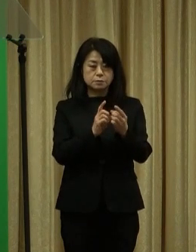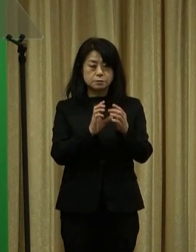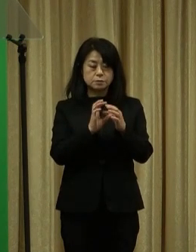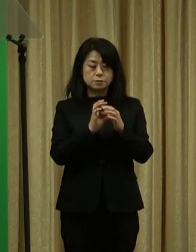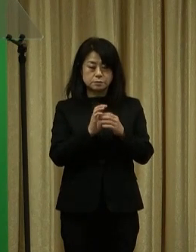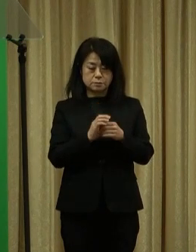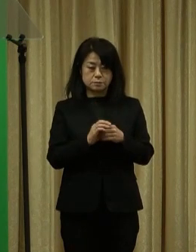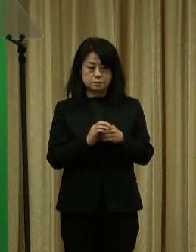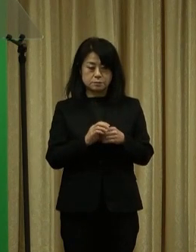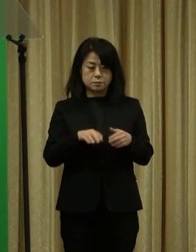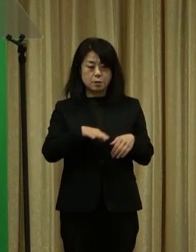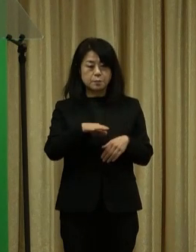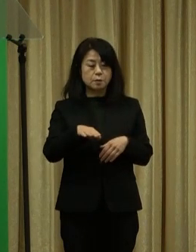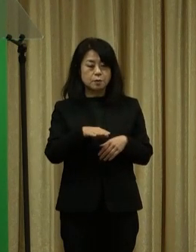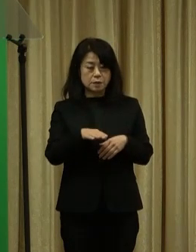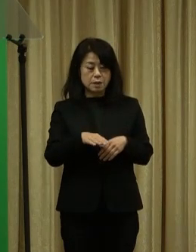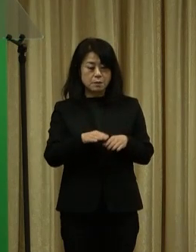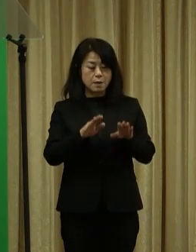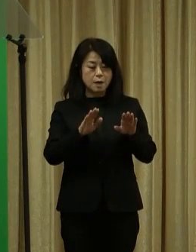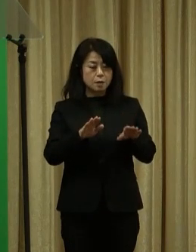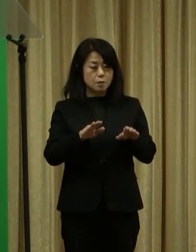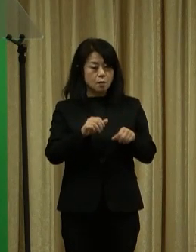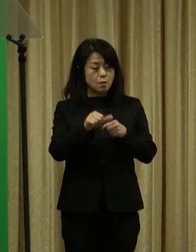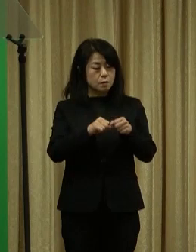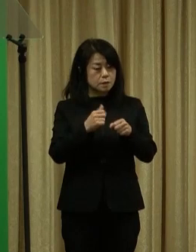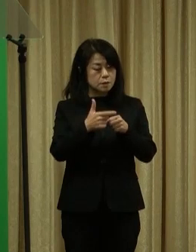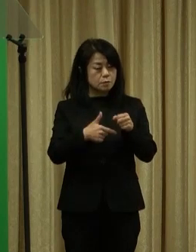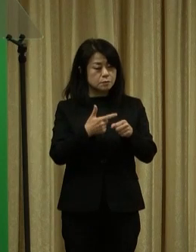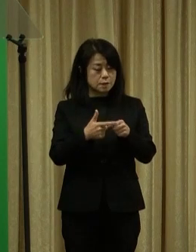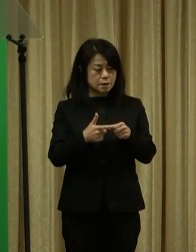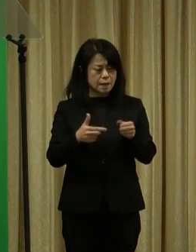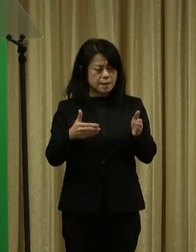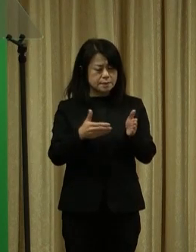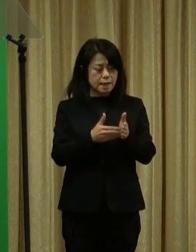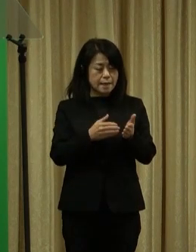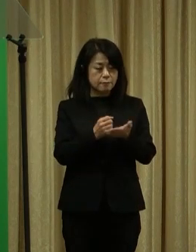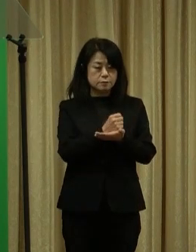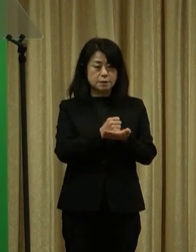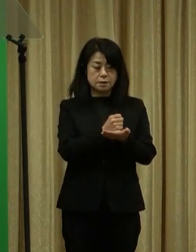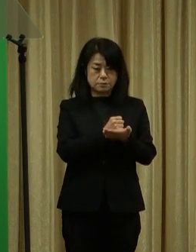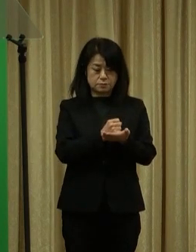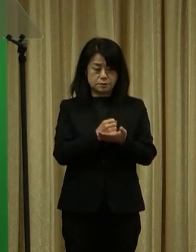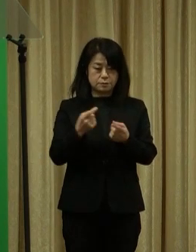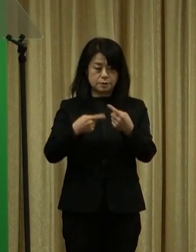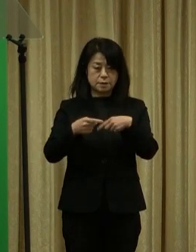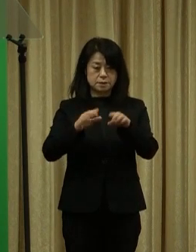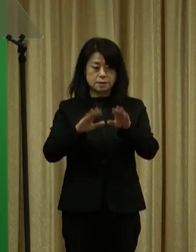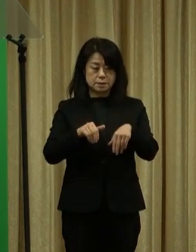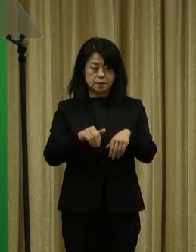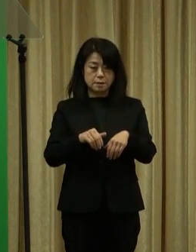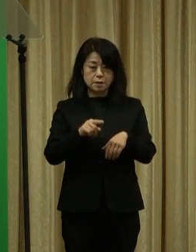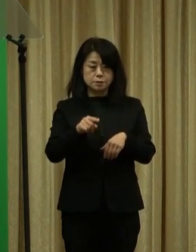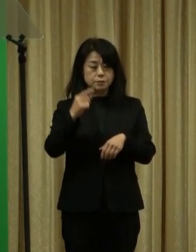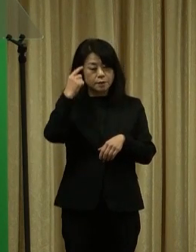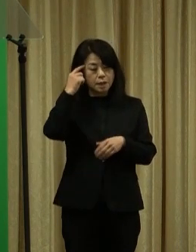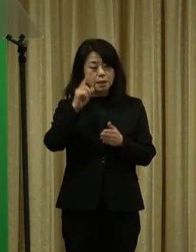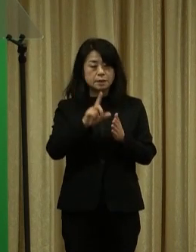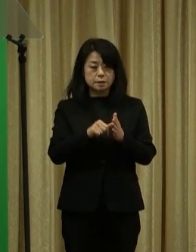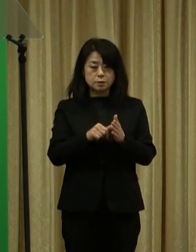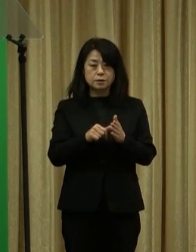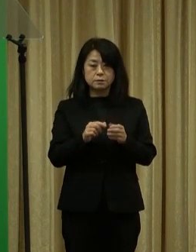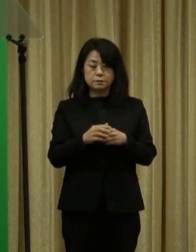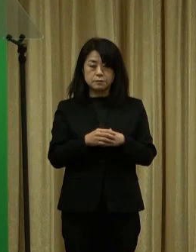自身でもおっしゃいましたが、まあ、この6年がラストチャンスと考えたときに、まあ、こういうのは、まあ、いろんな施策が複合的